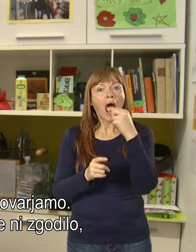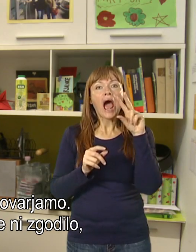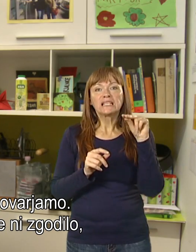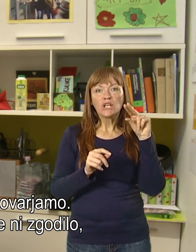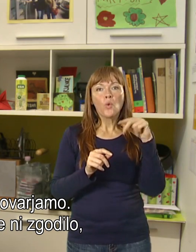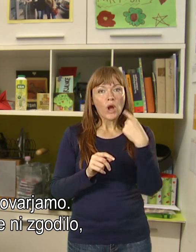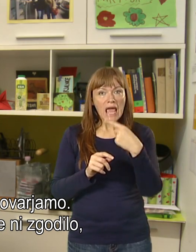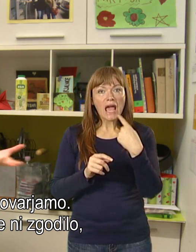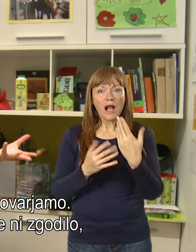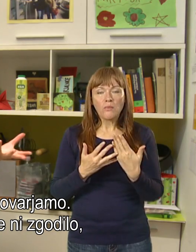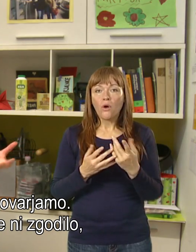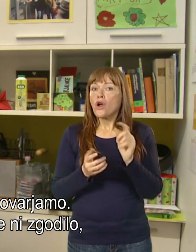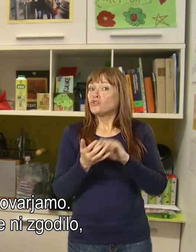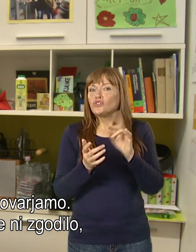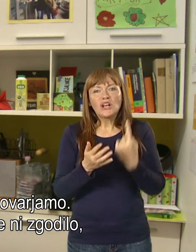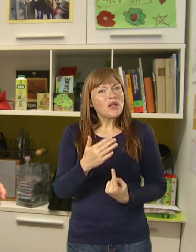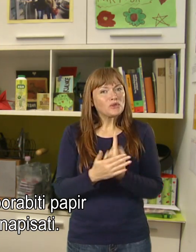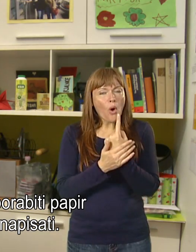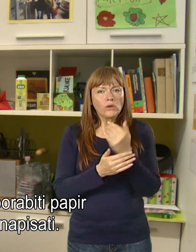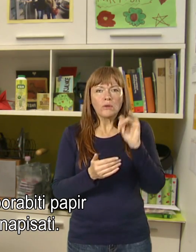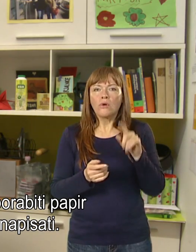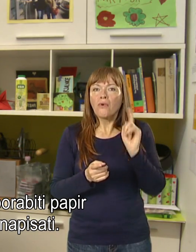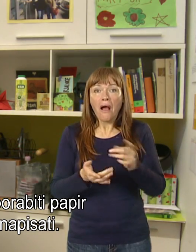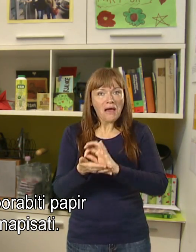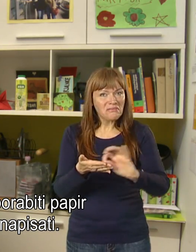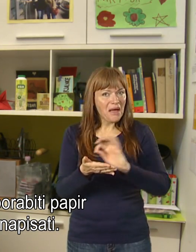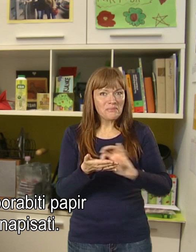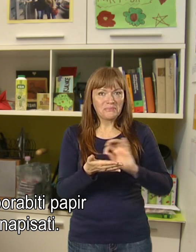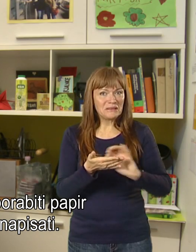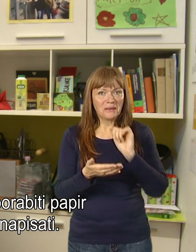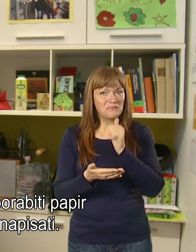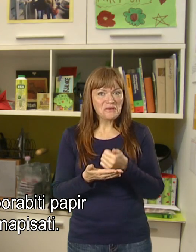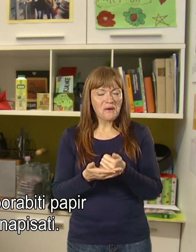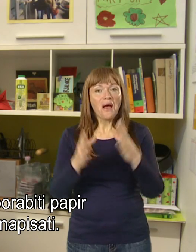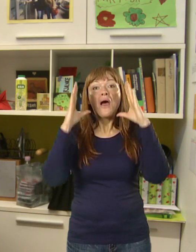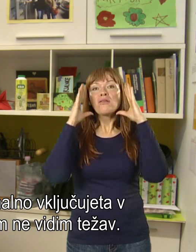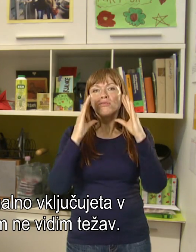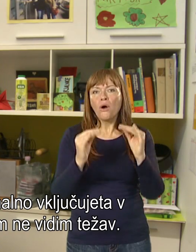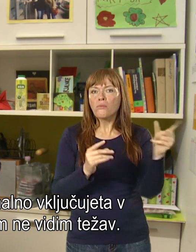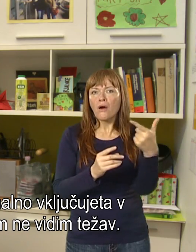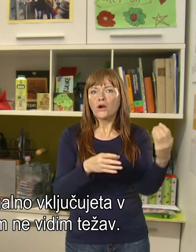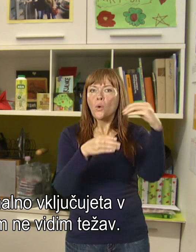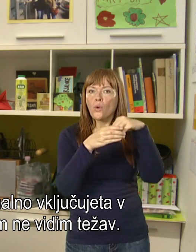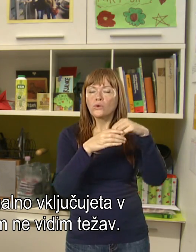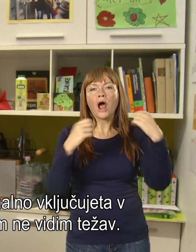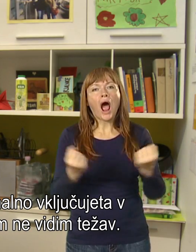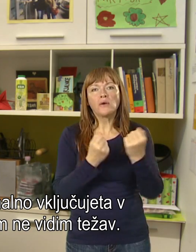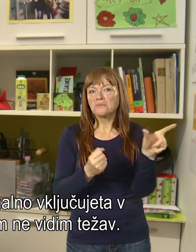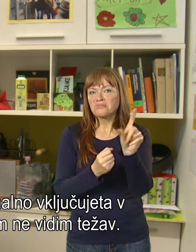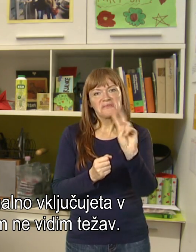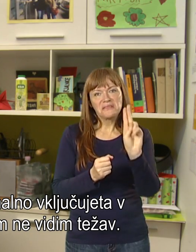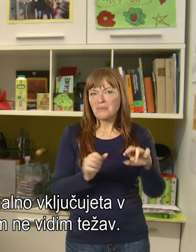artikuliramo. Ni se še zgodilo, da bi mogli kaj res napisati, tako da se normalno vključujeta v aktivnosti in nimata